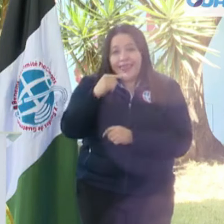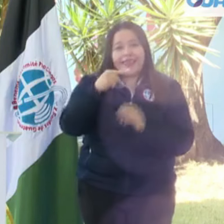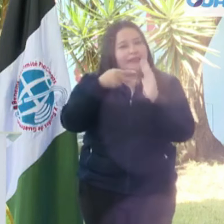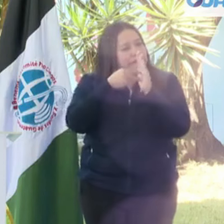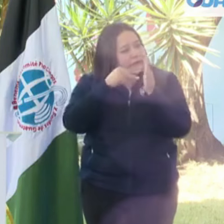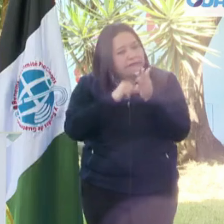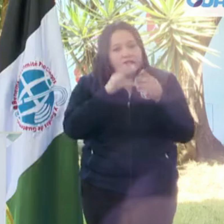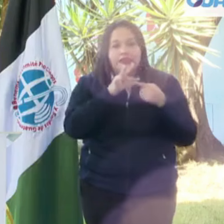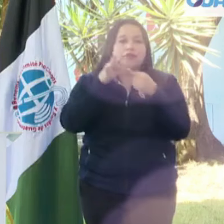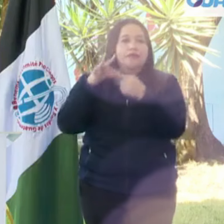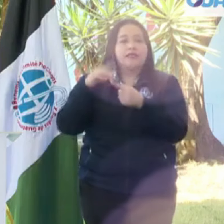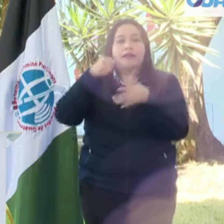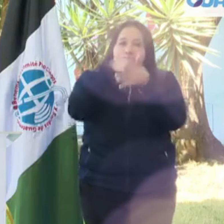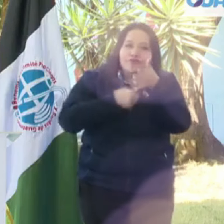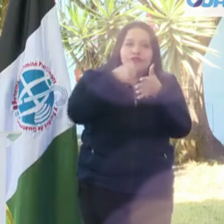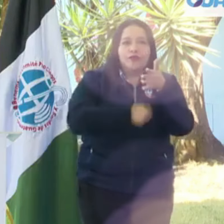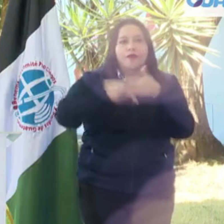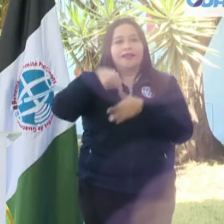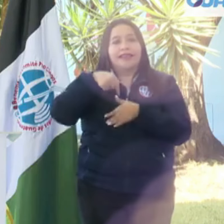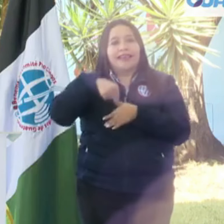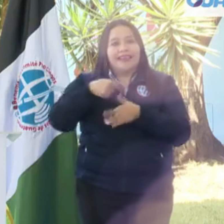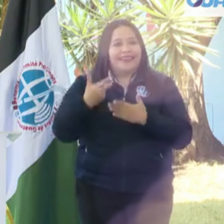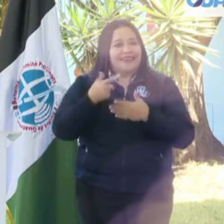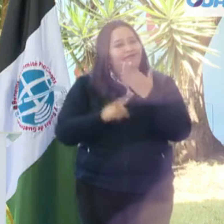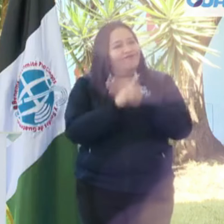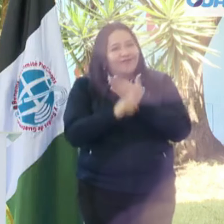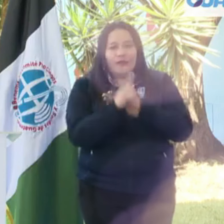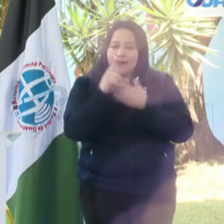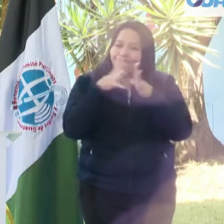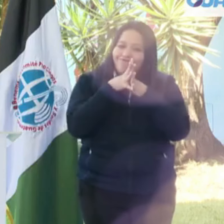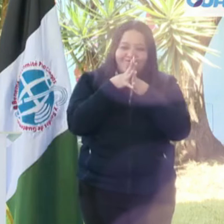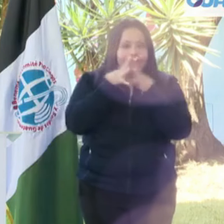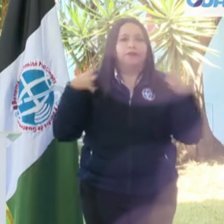significativa para combatir este delito, que es grave,